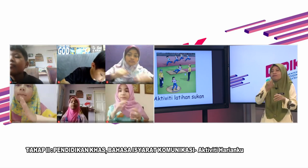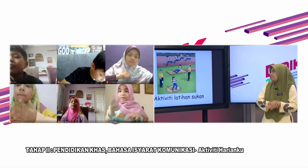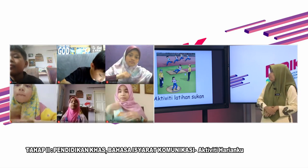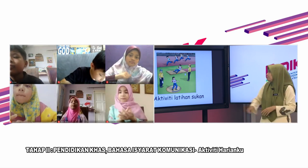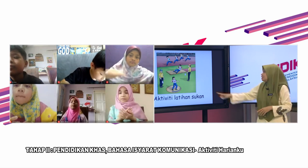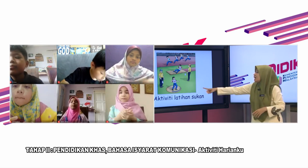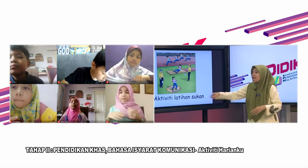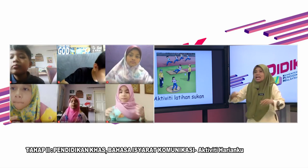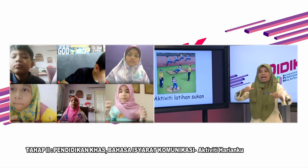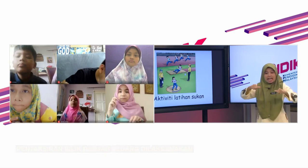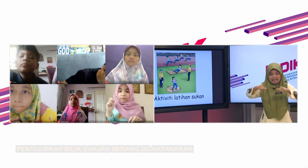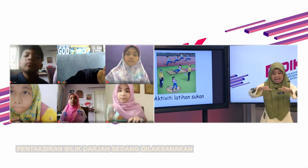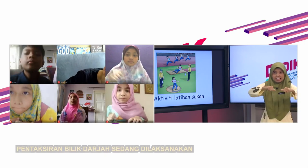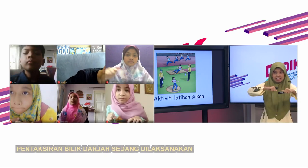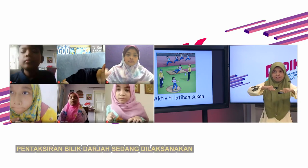Eli.